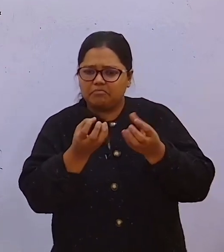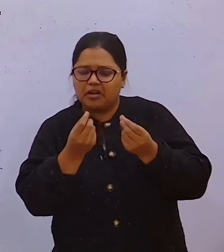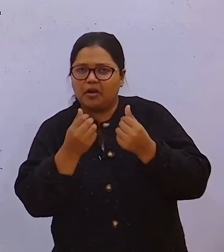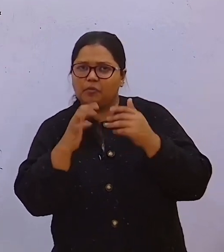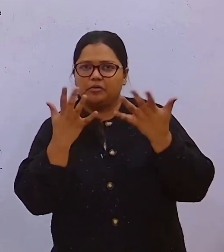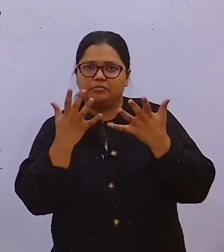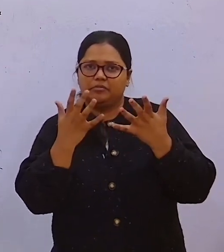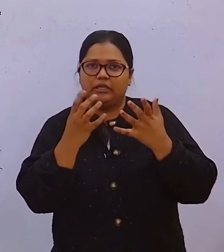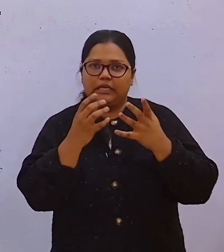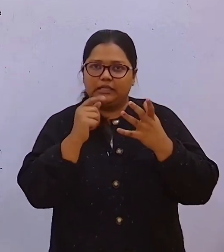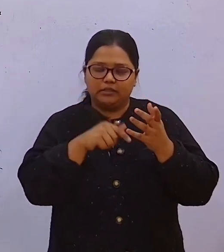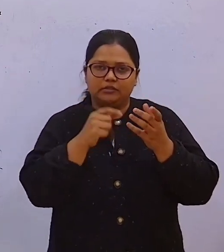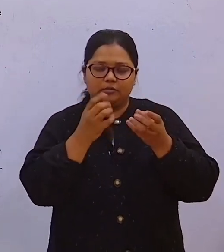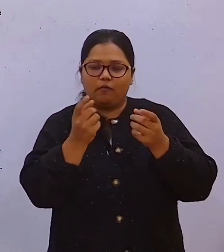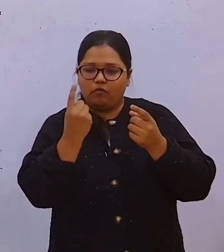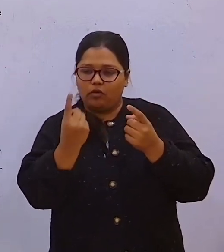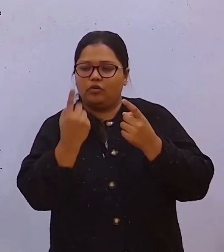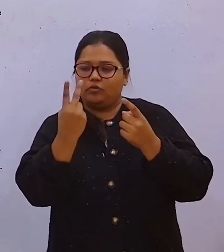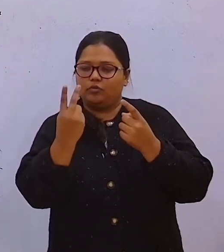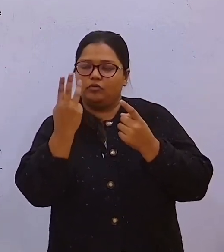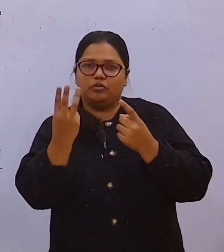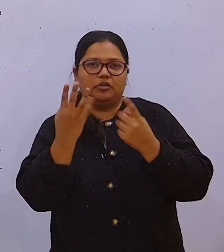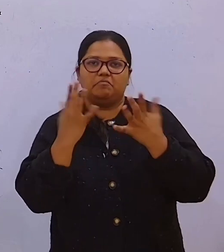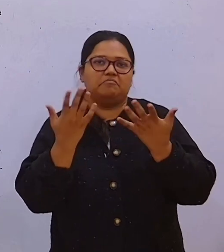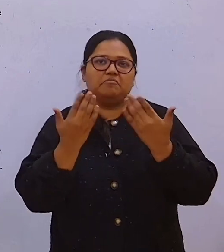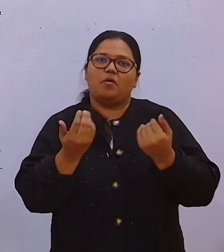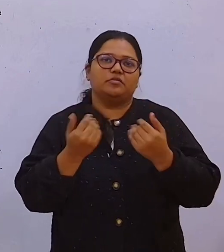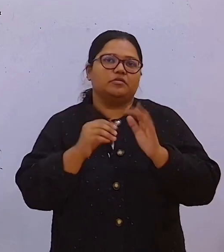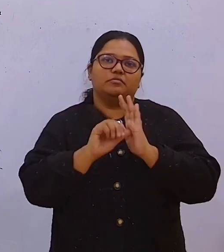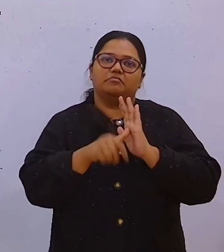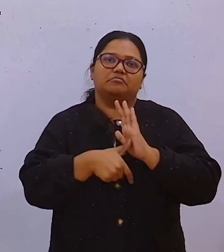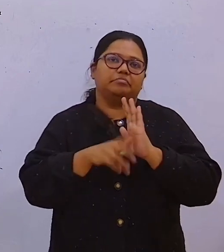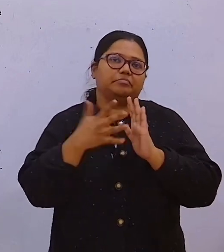अनकाउंटेबल मतलब जिसकी गणना नहीं कर सकते, किसी